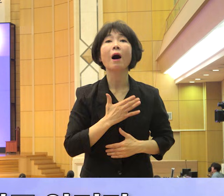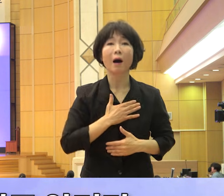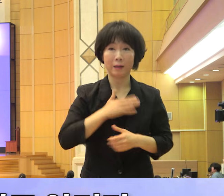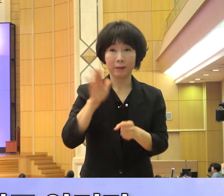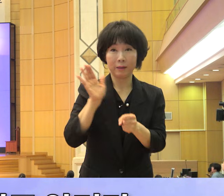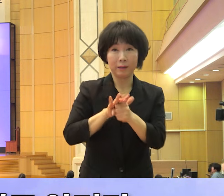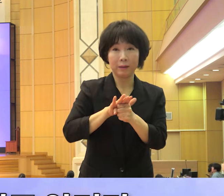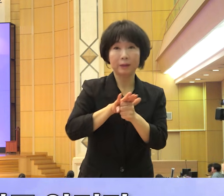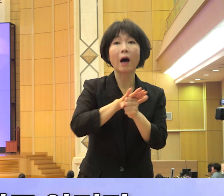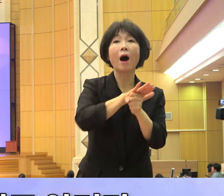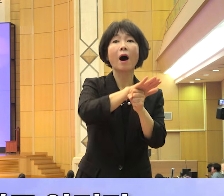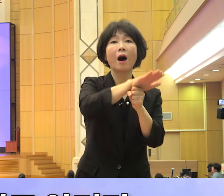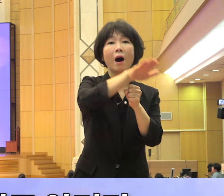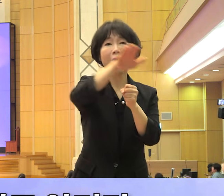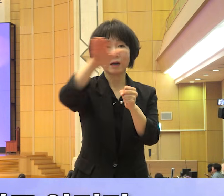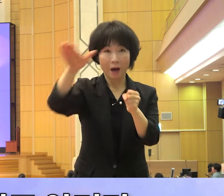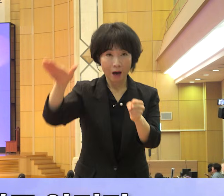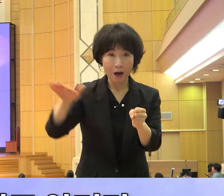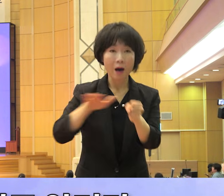나를